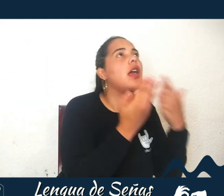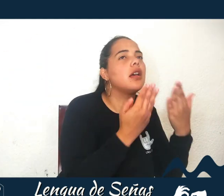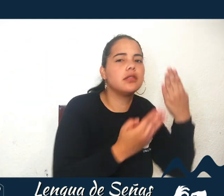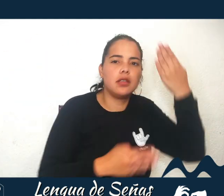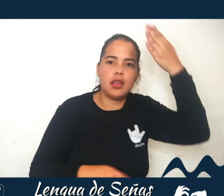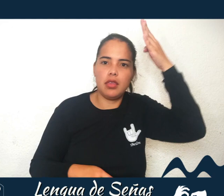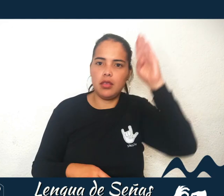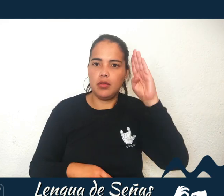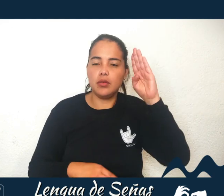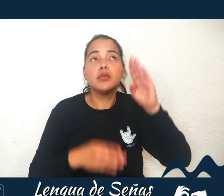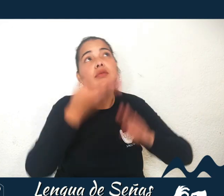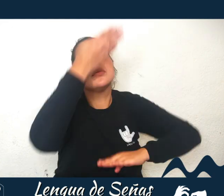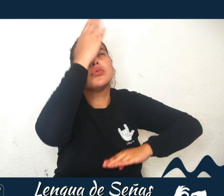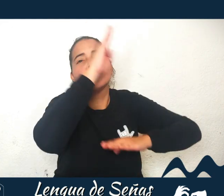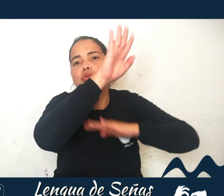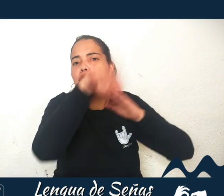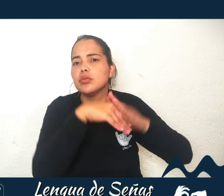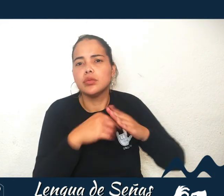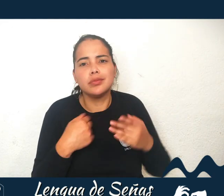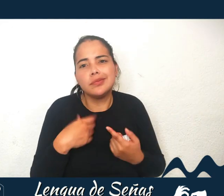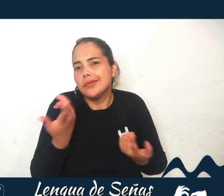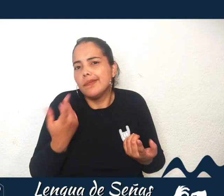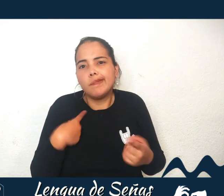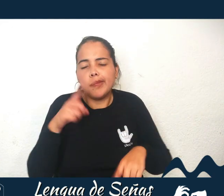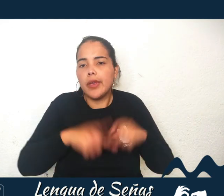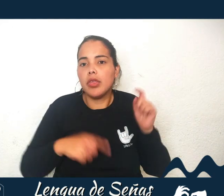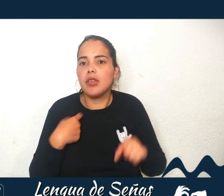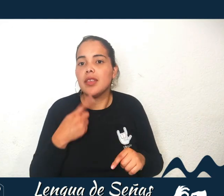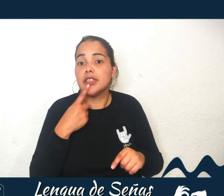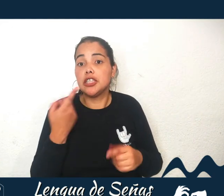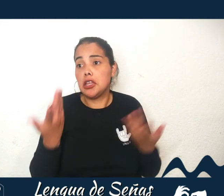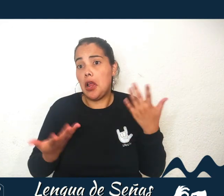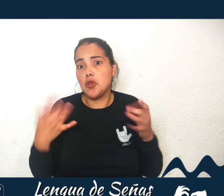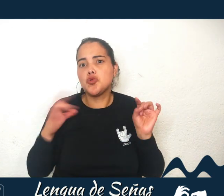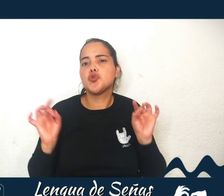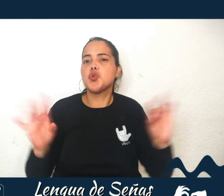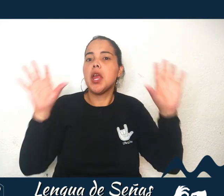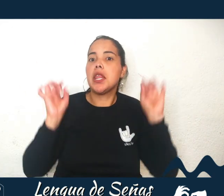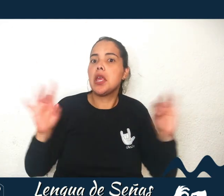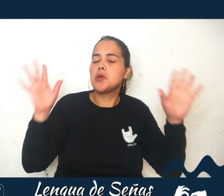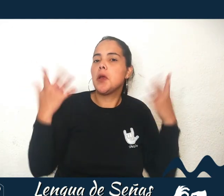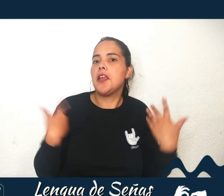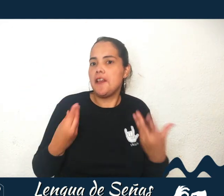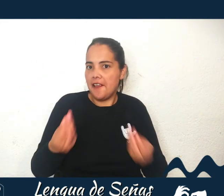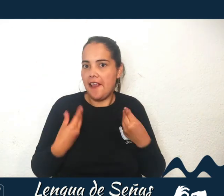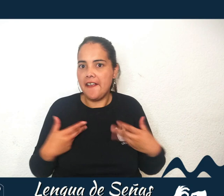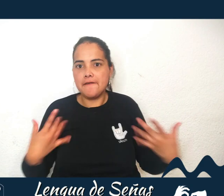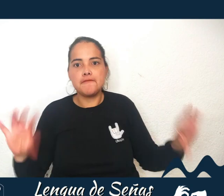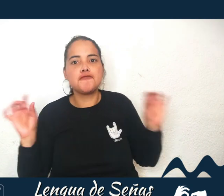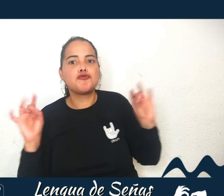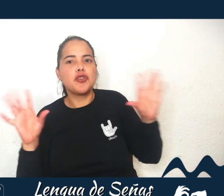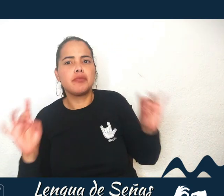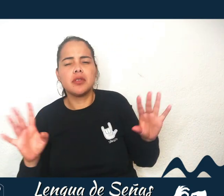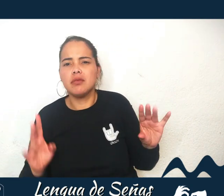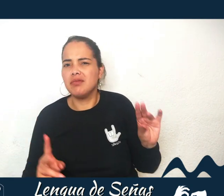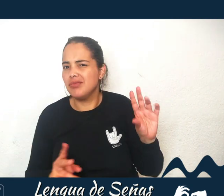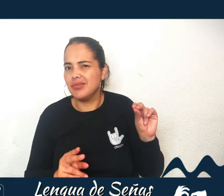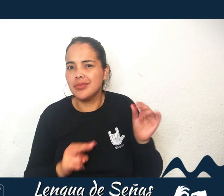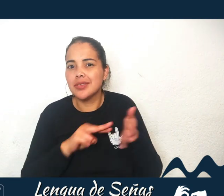es una gracia de Dios que no se puede describir fácilmente. Y la verdad que es